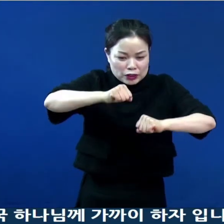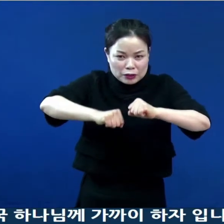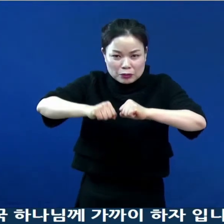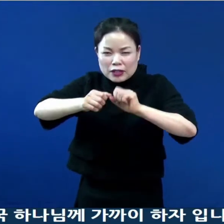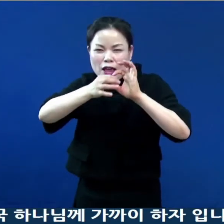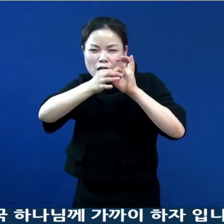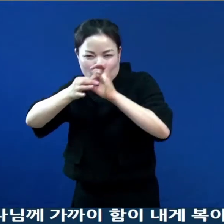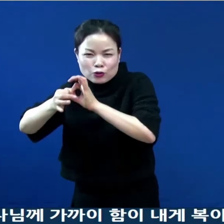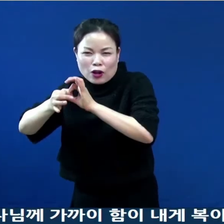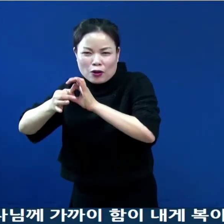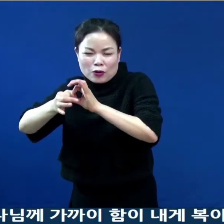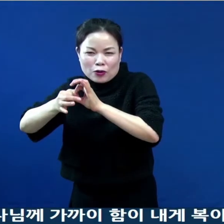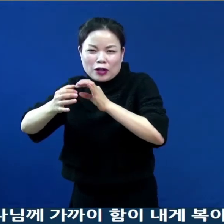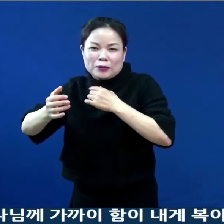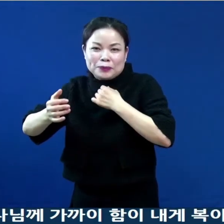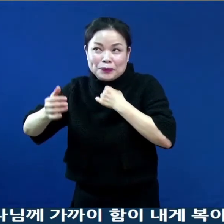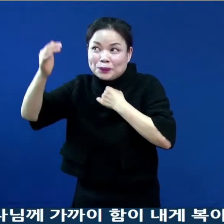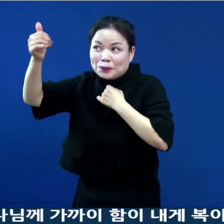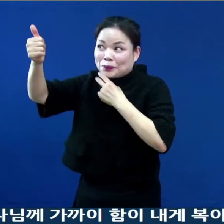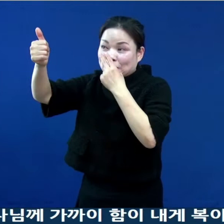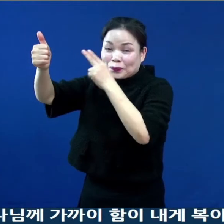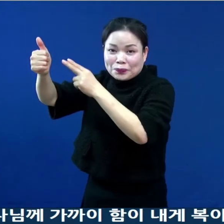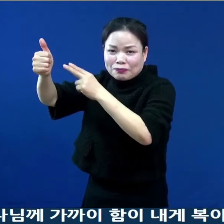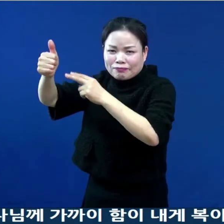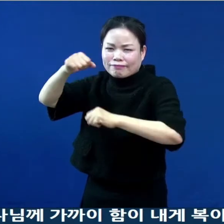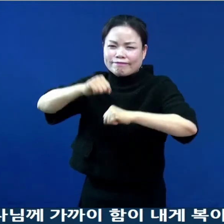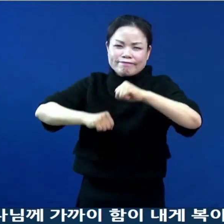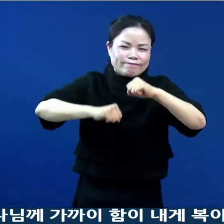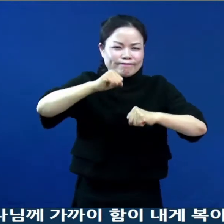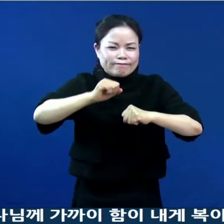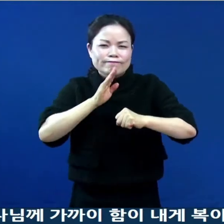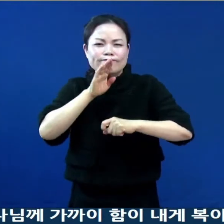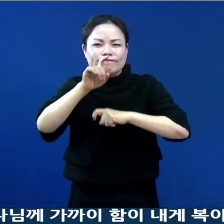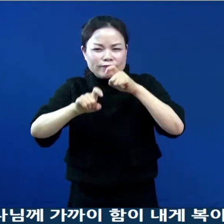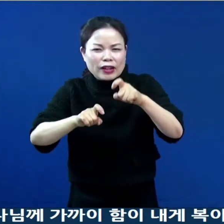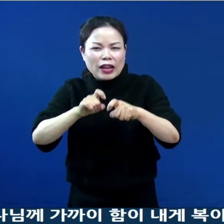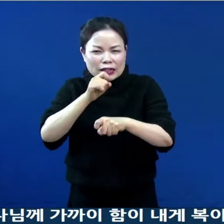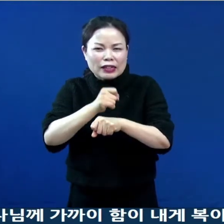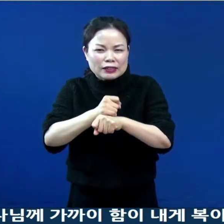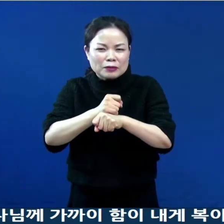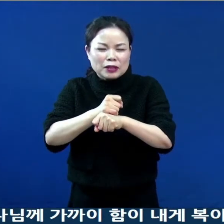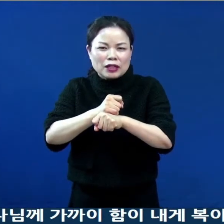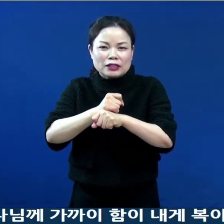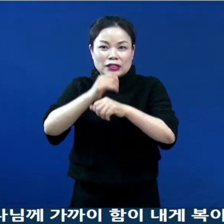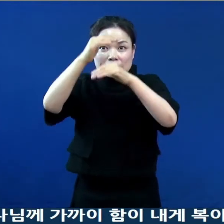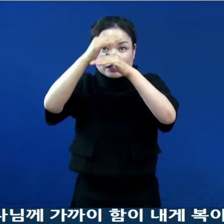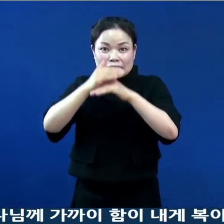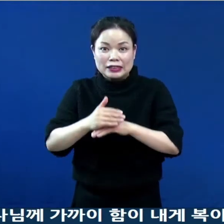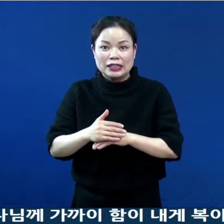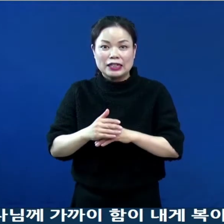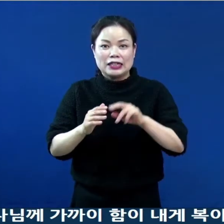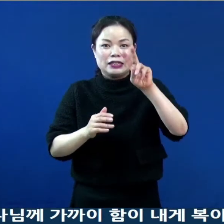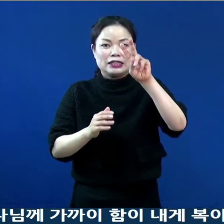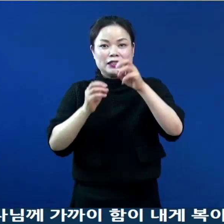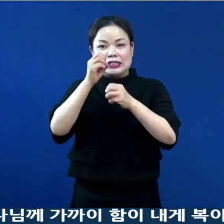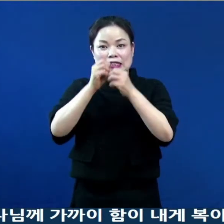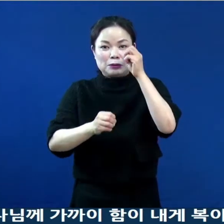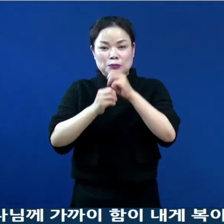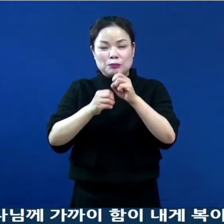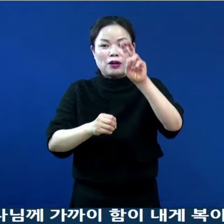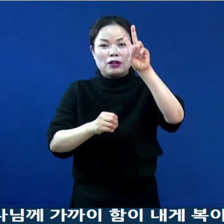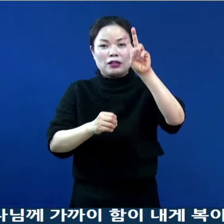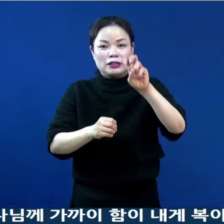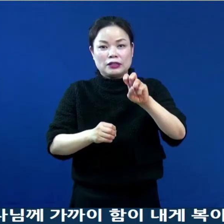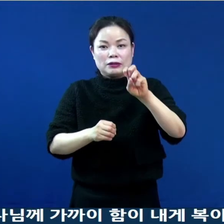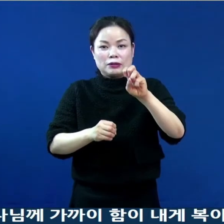계속하겠습니다, 하나님을 향하여 움직여 나가겠습니다, 이런 의미가 시편 23편 28절 속에